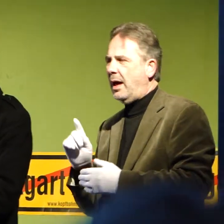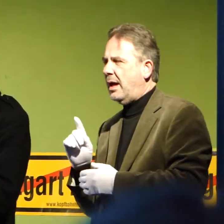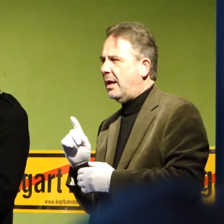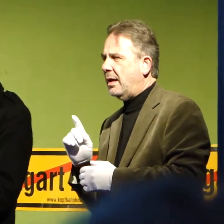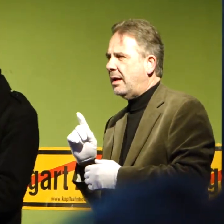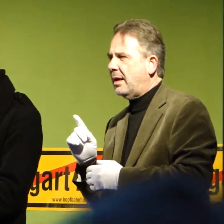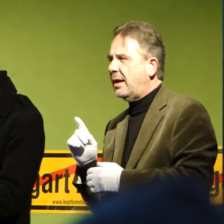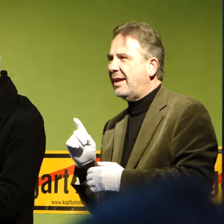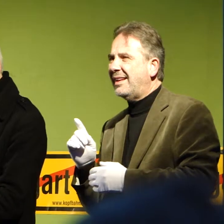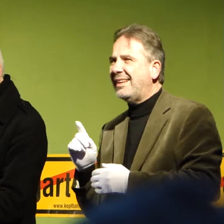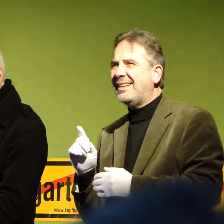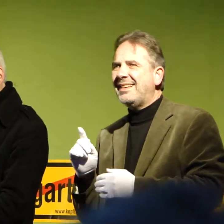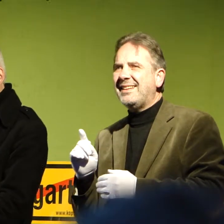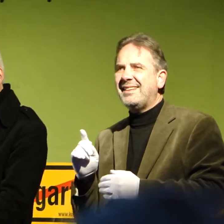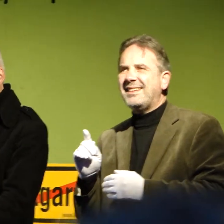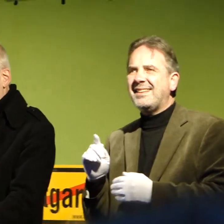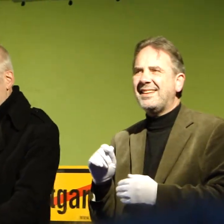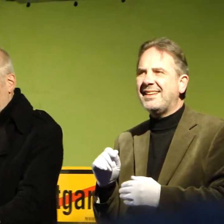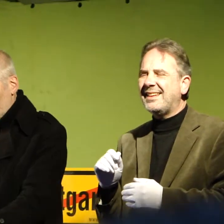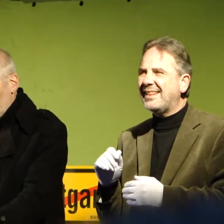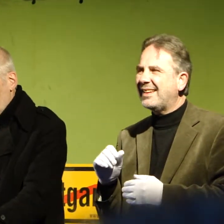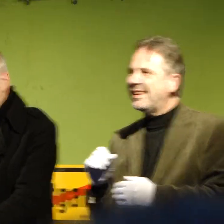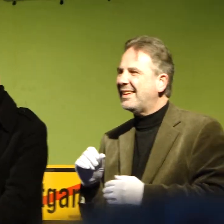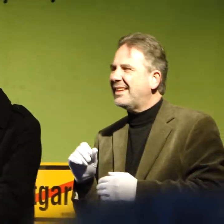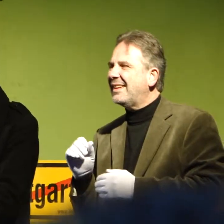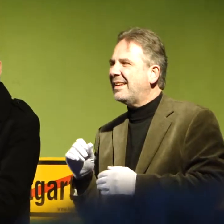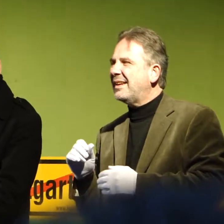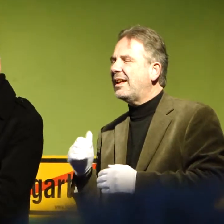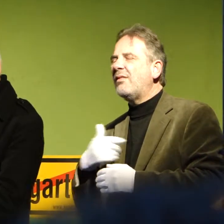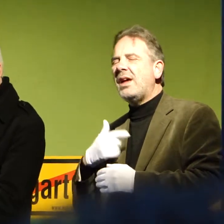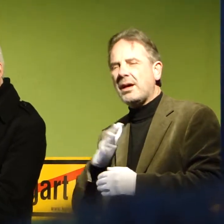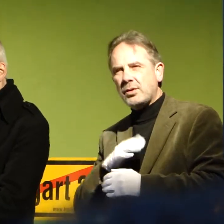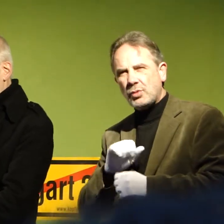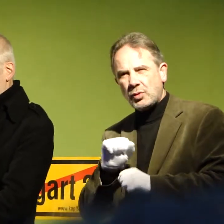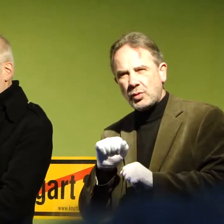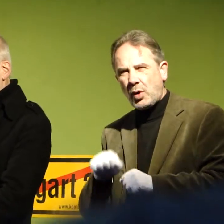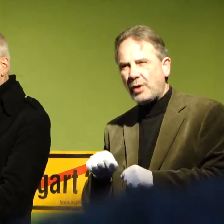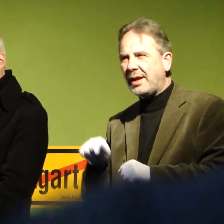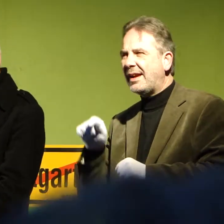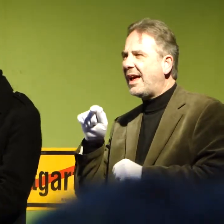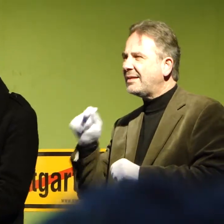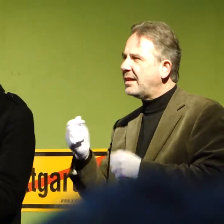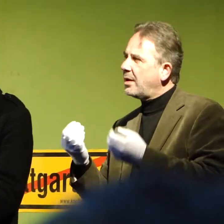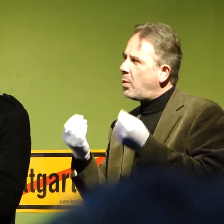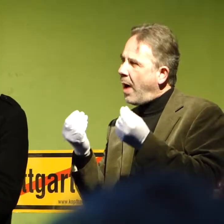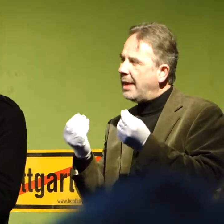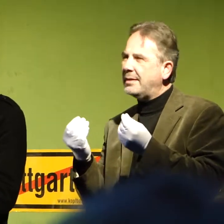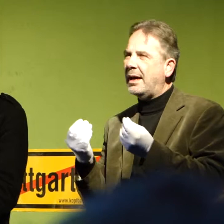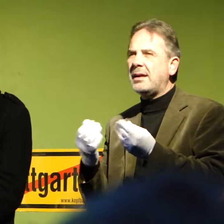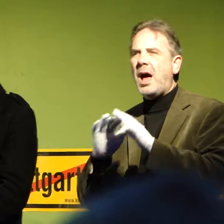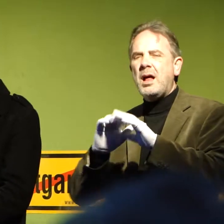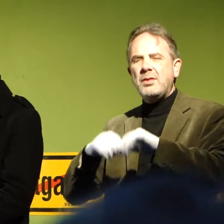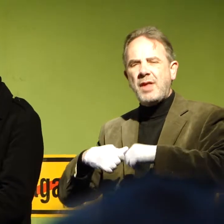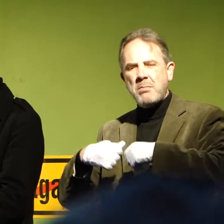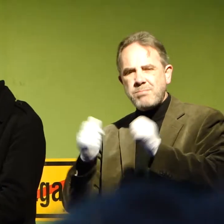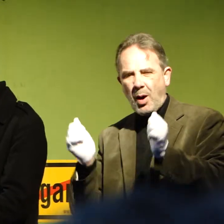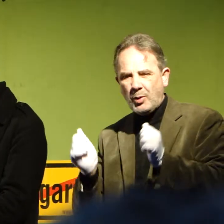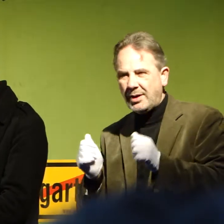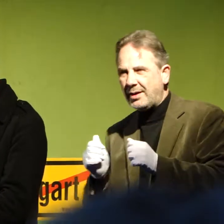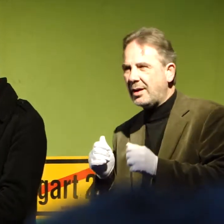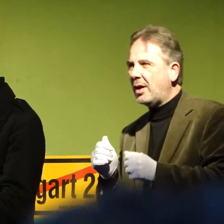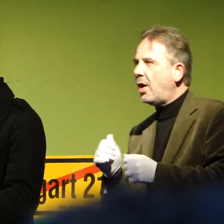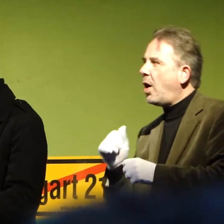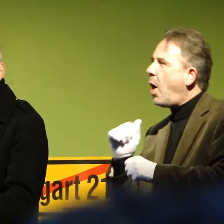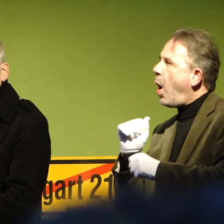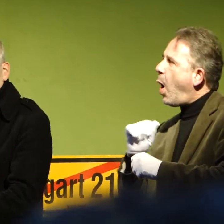die harmonisch in die Landschaft zu setzen verstanden hat. Und wir können dies wegen der Qualität dieser Bauten tun, obwohl das im Dritten